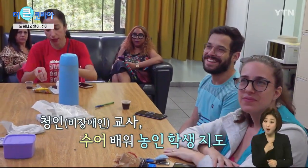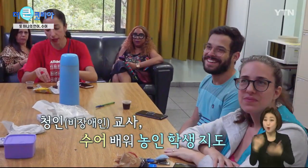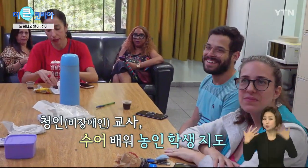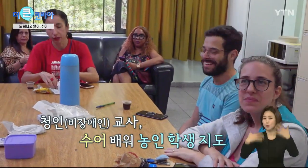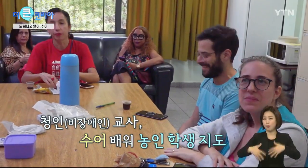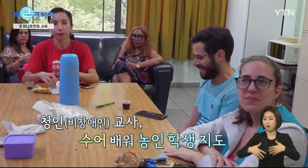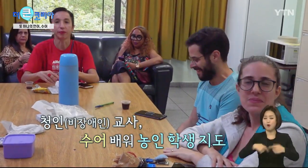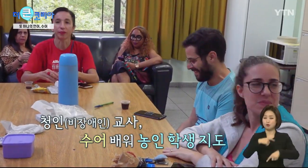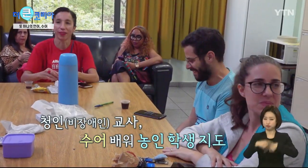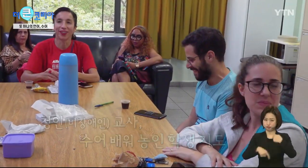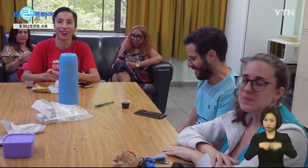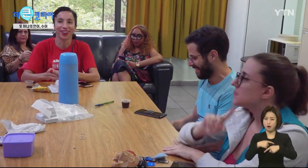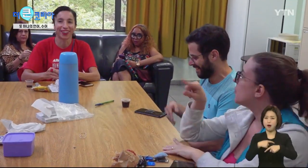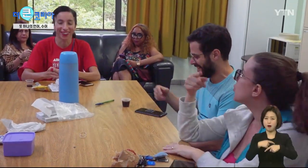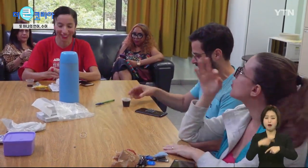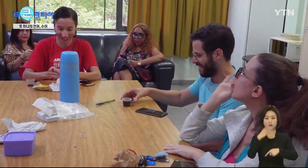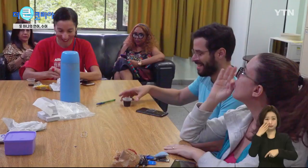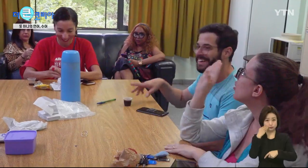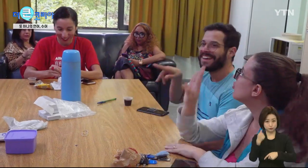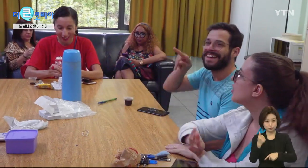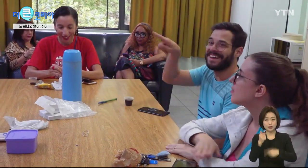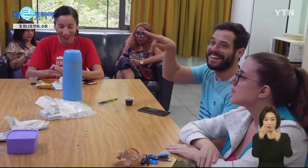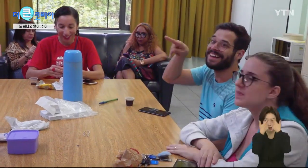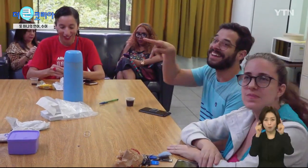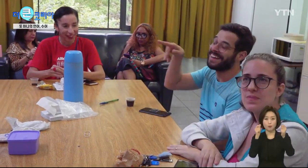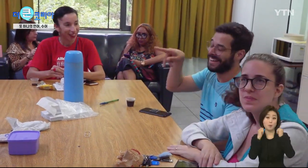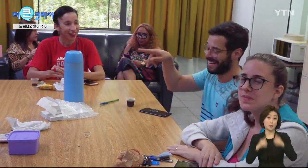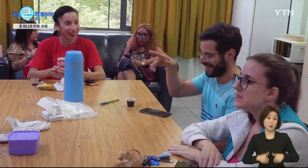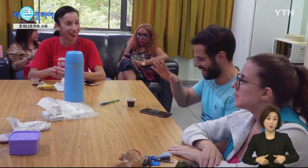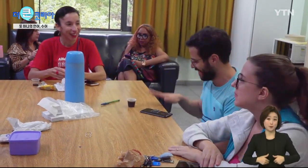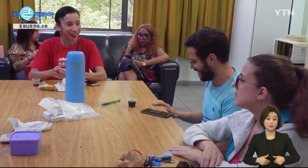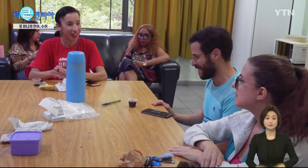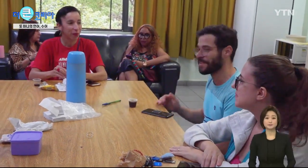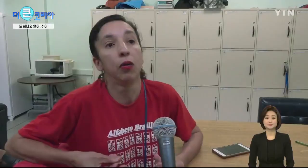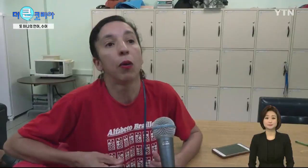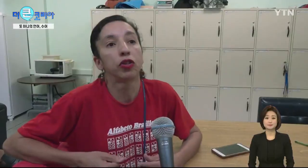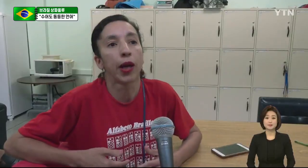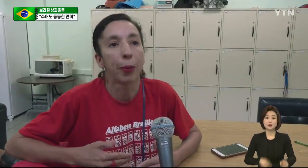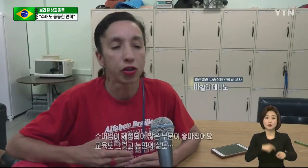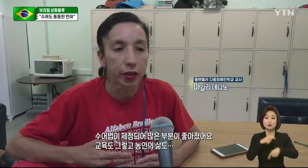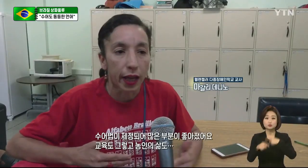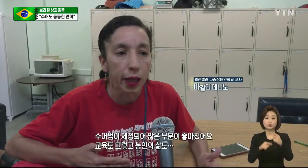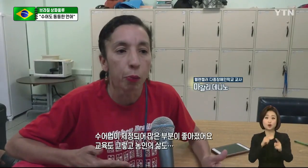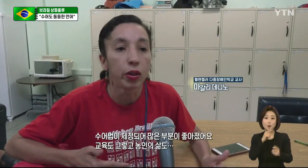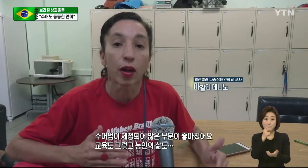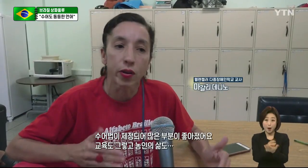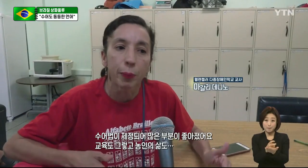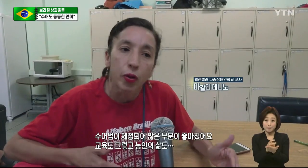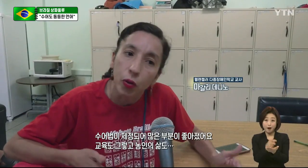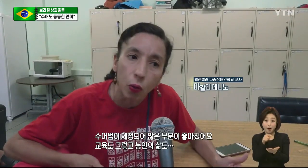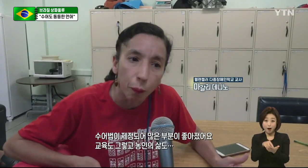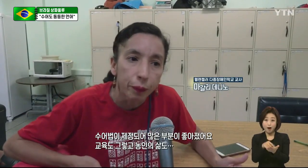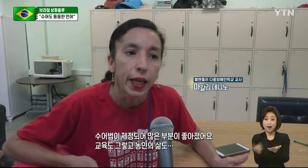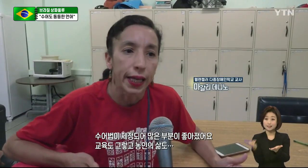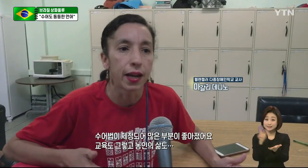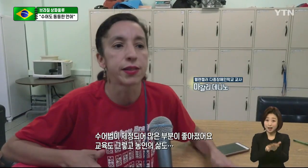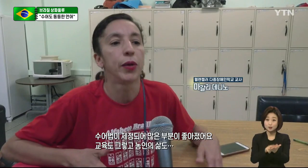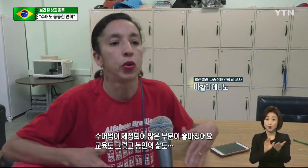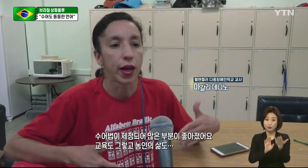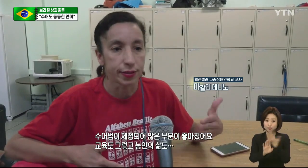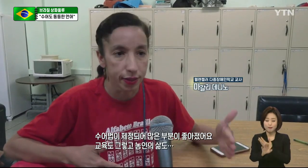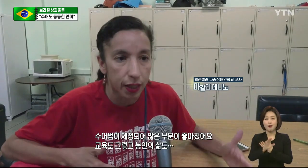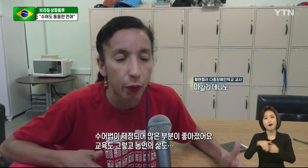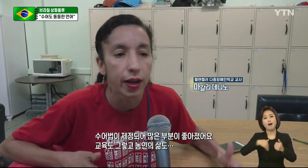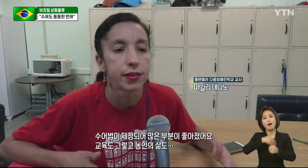선생님이 되려면 수어는 기본이고 대학원까지 나와야 합니다. Então, eu acho que a partir daí muita coisa melhorou. Em